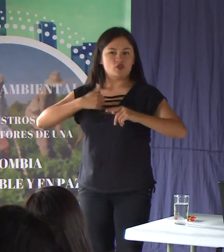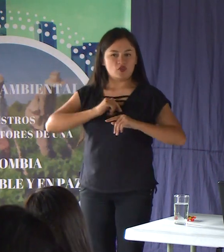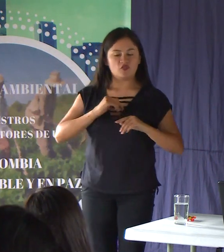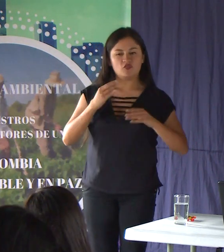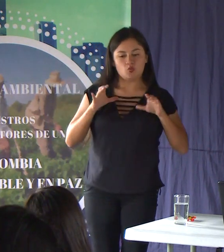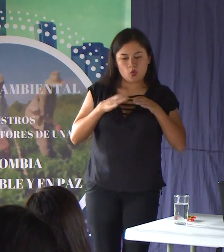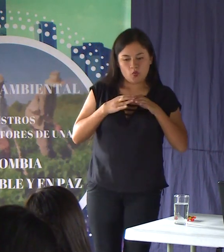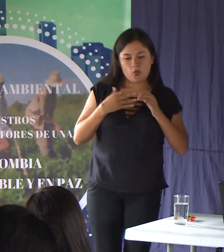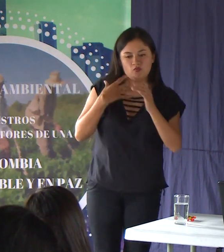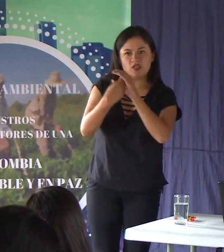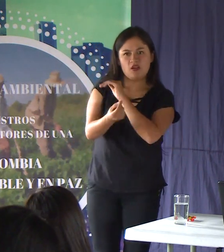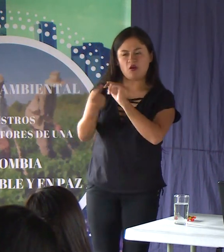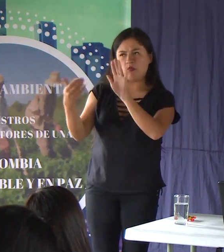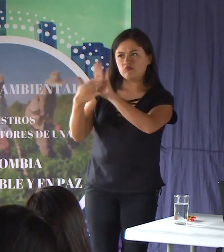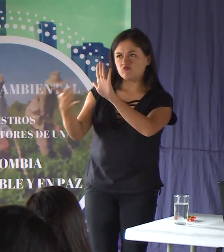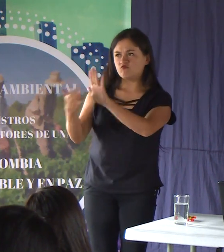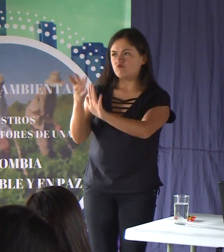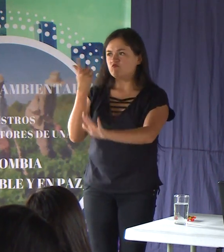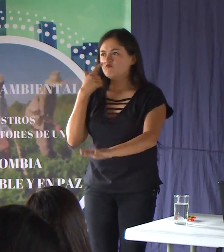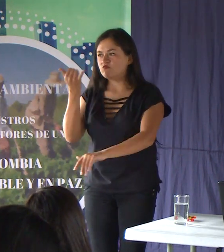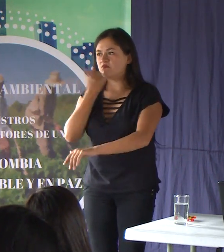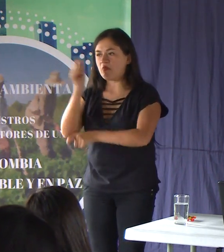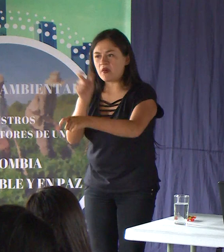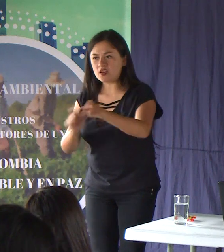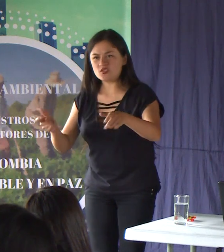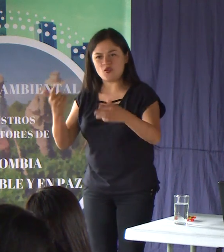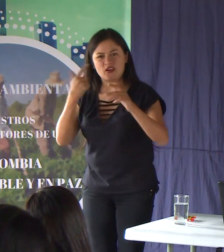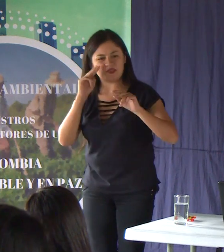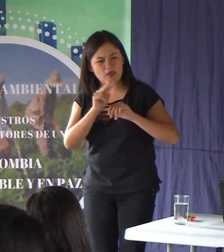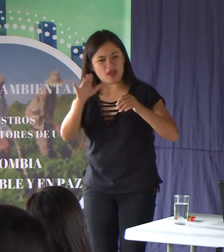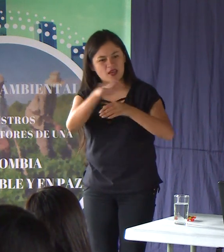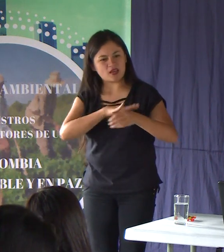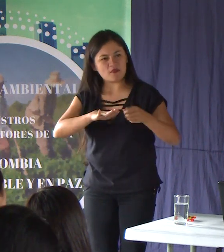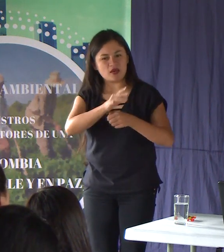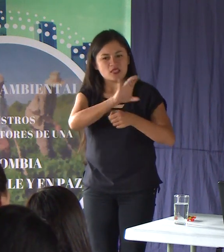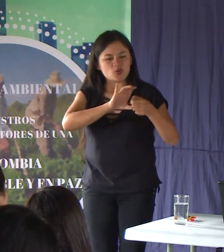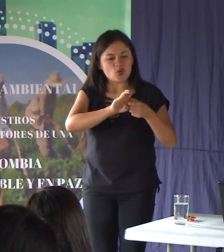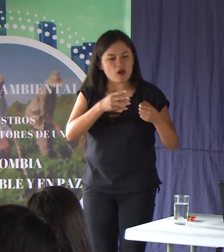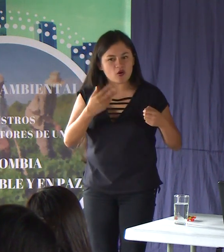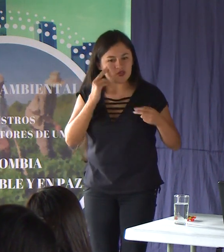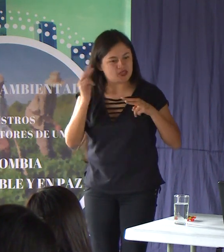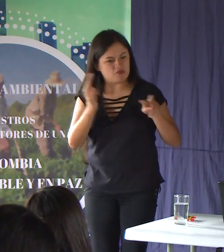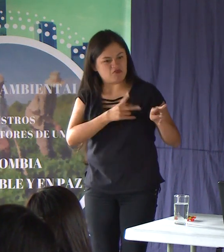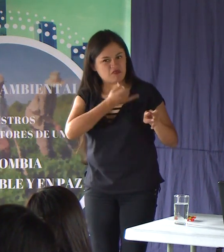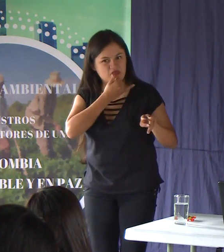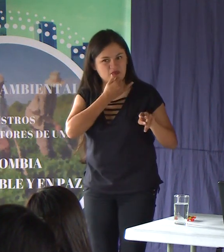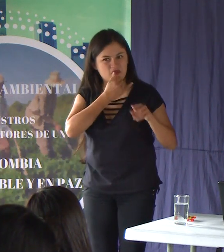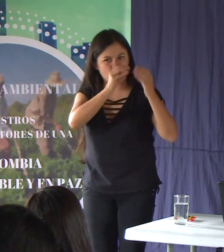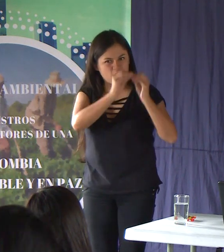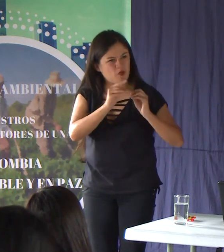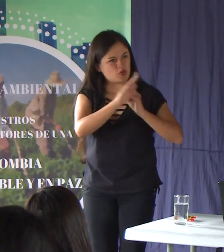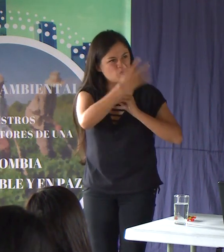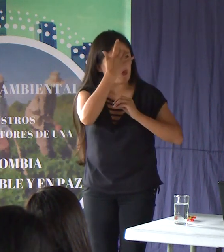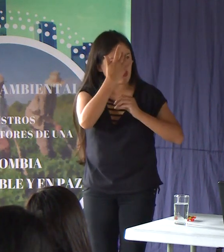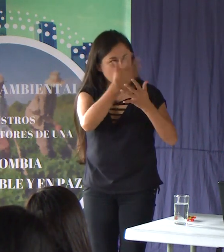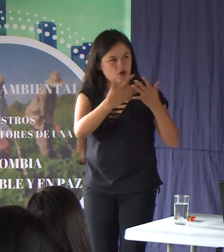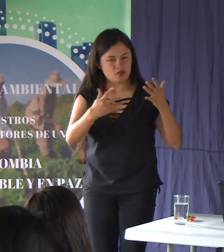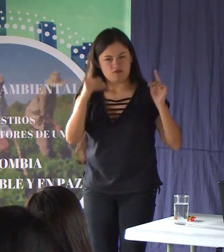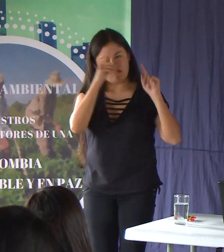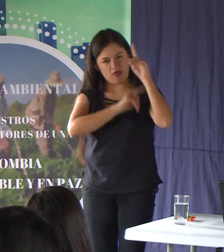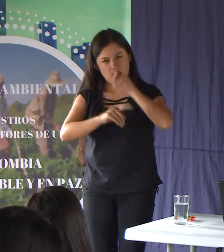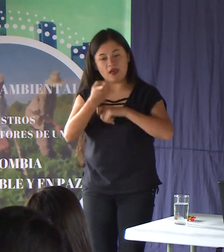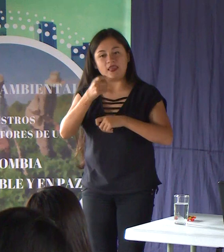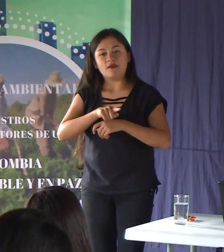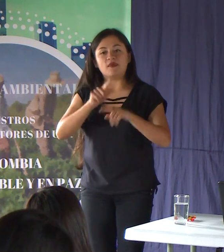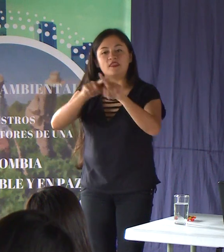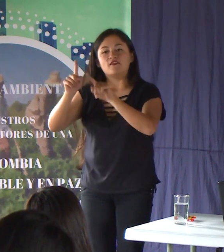sobre estas formas de configuración de ciudad, esto o las múltiples